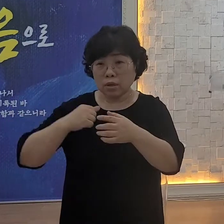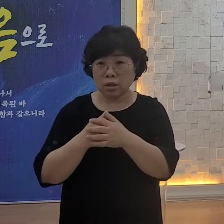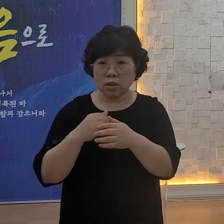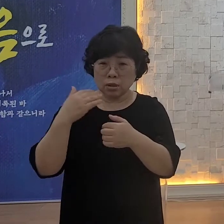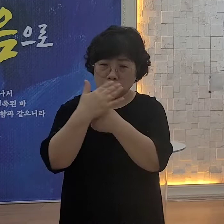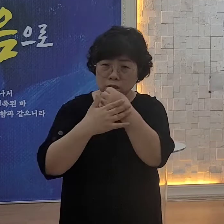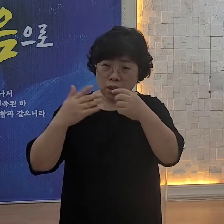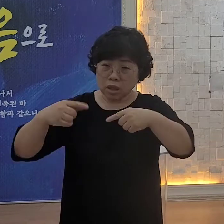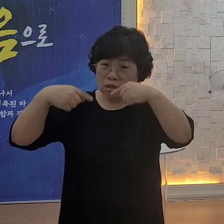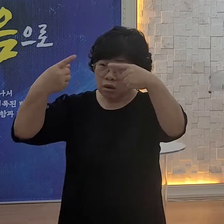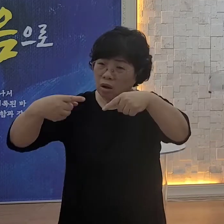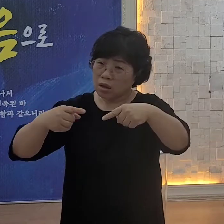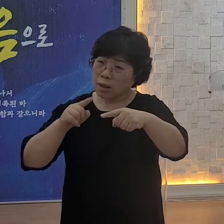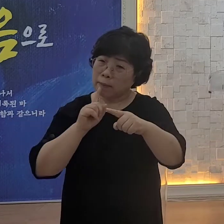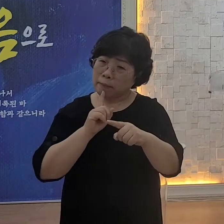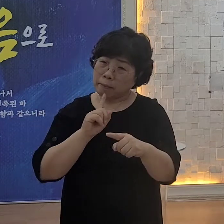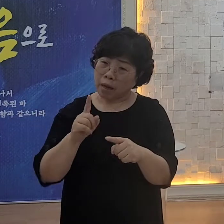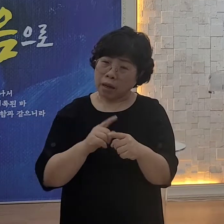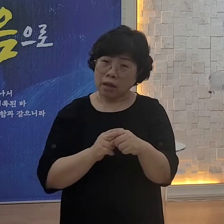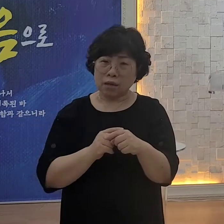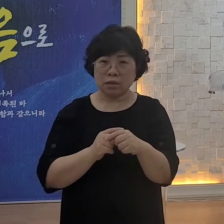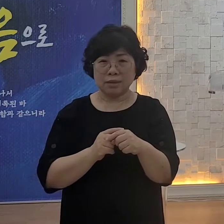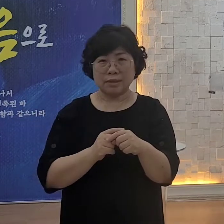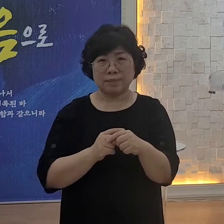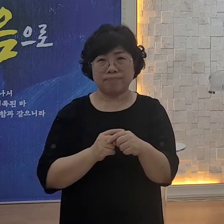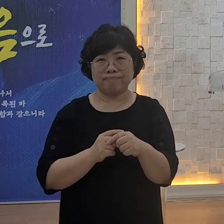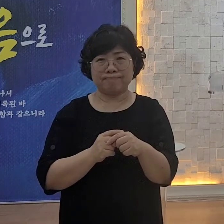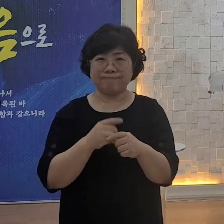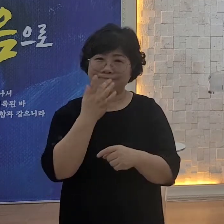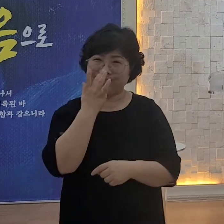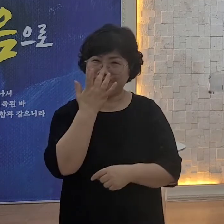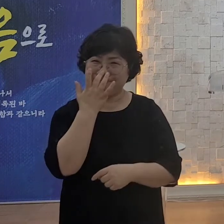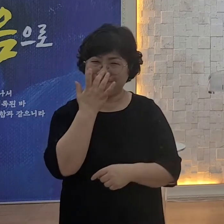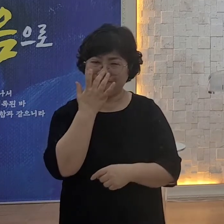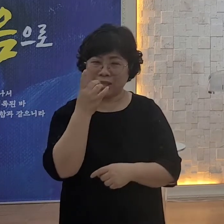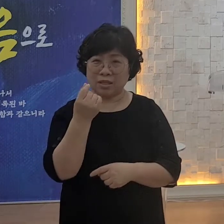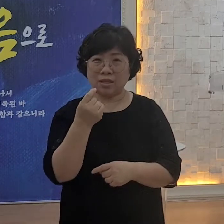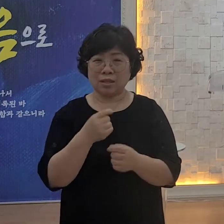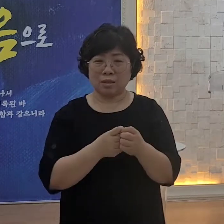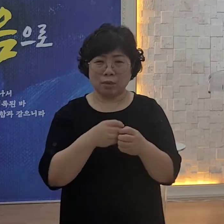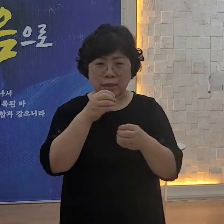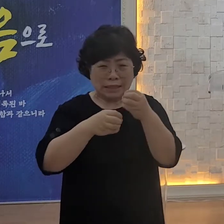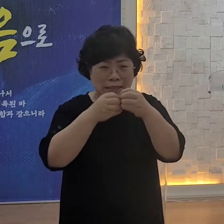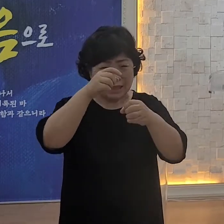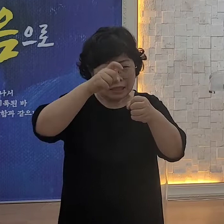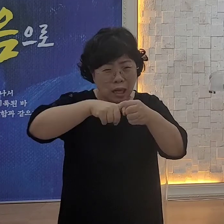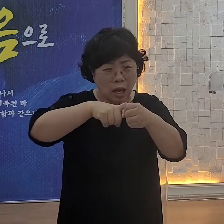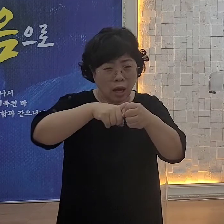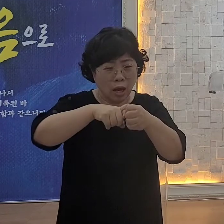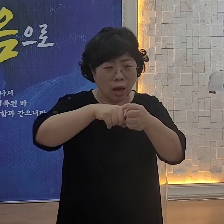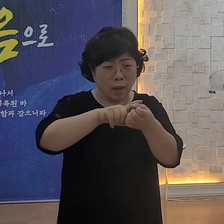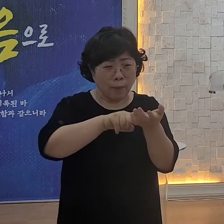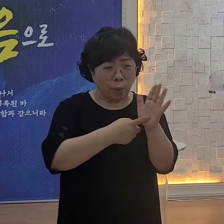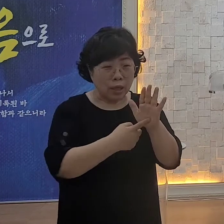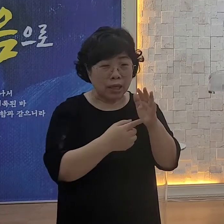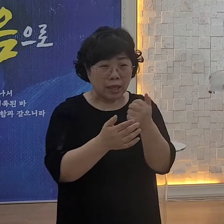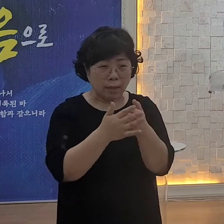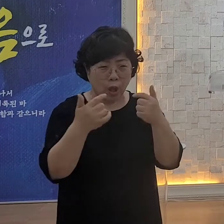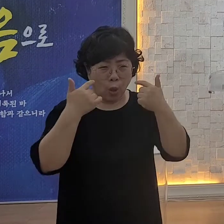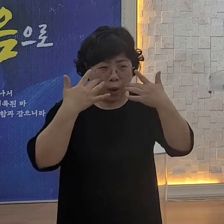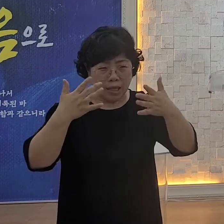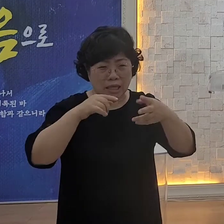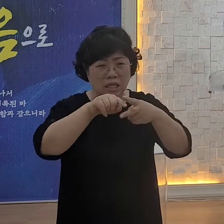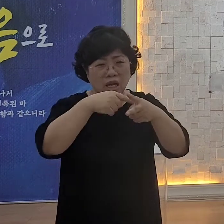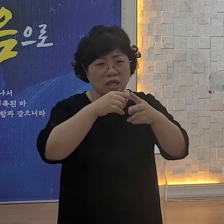뜻일까요? 이게 다들 조금 시적 표현이라서 이렇게 어떤